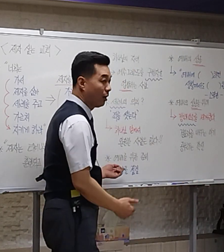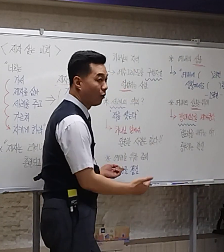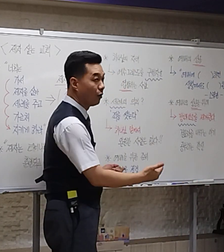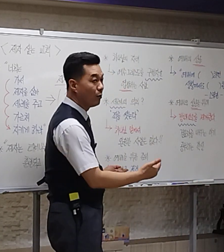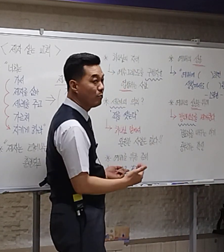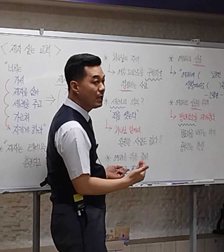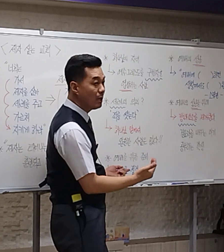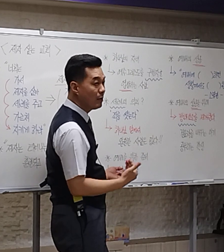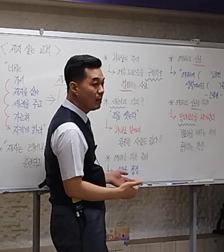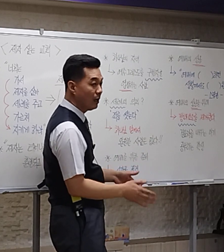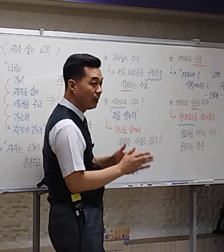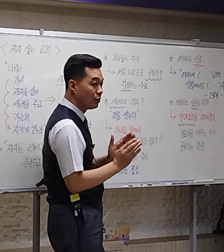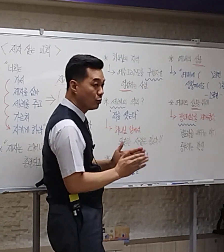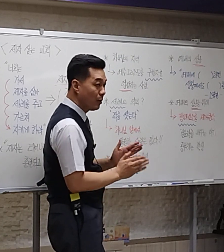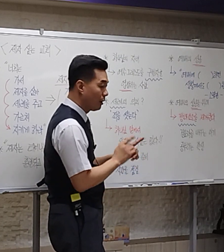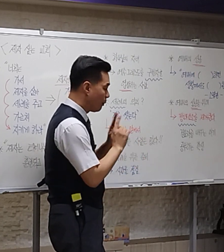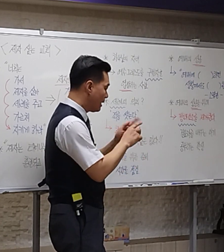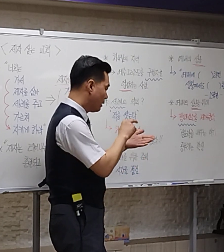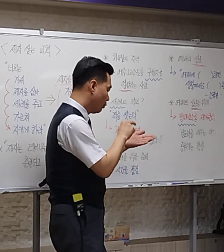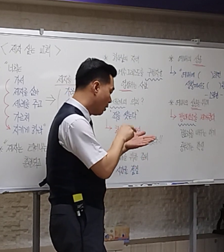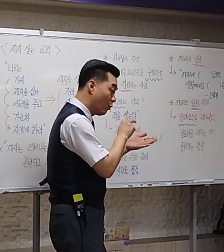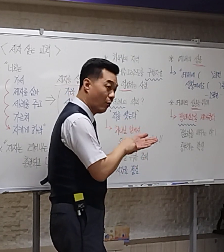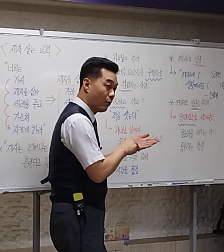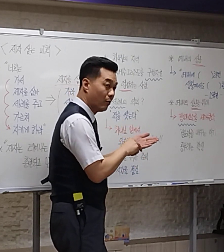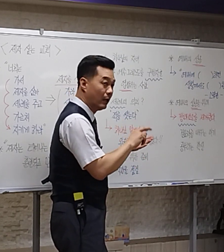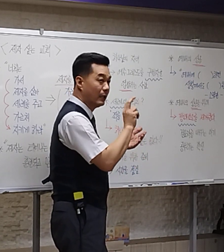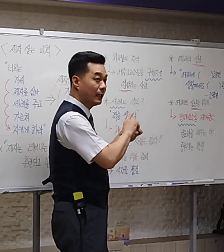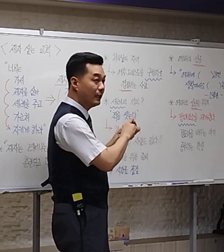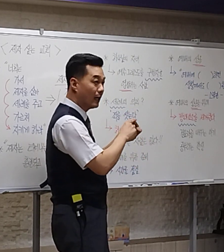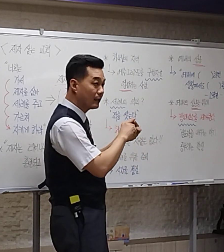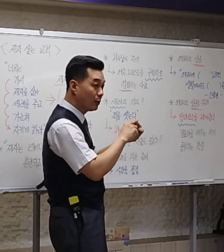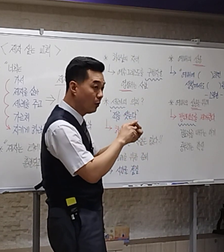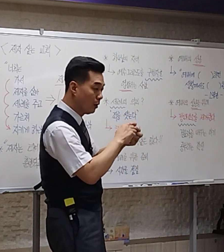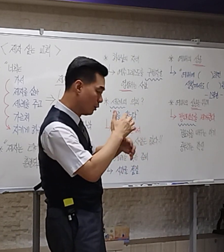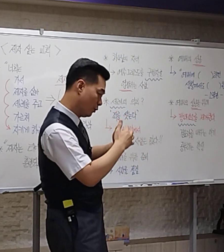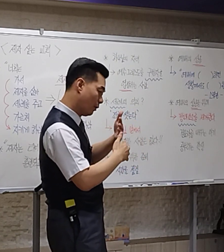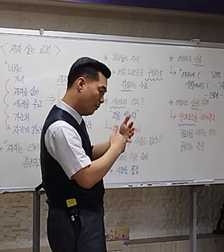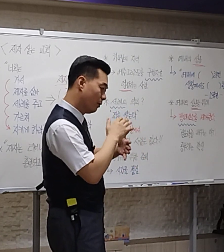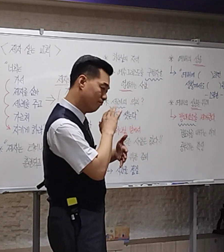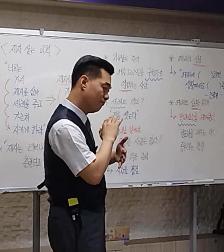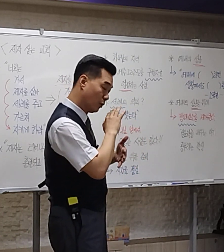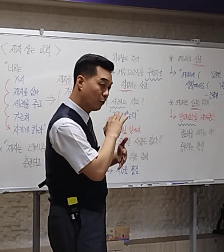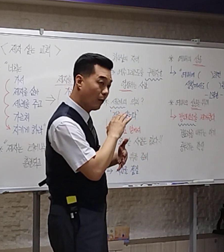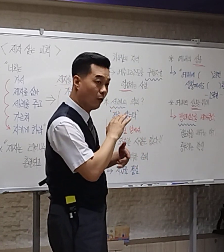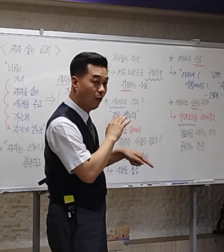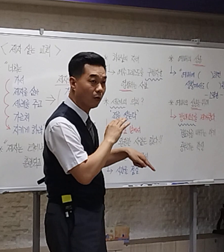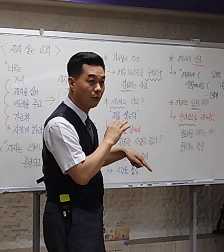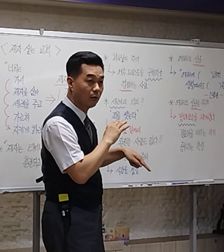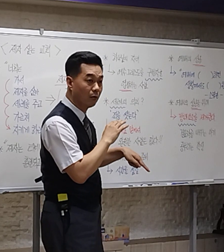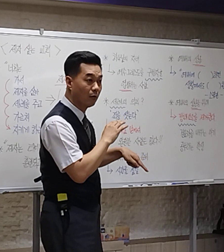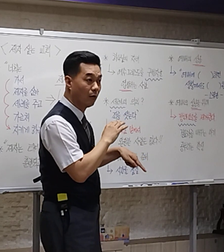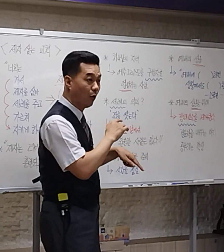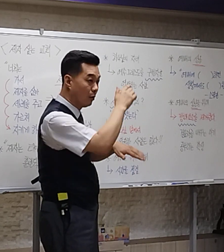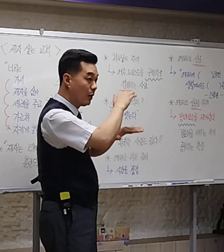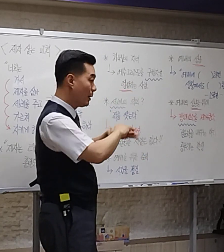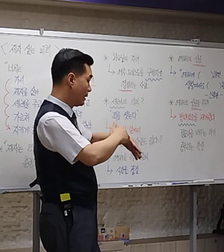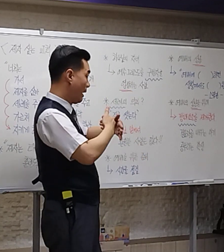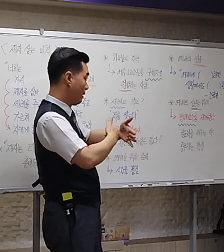해요? 미리 준비해야 돼요. 말씀도 읽고 찬양 가사도 수화로 한번 연습도 해보고 그럼 예배 진행할